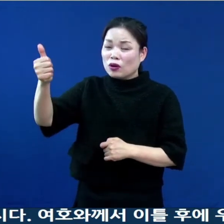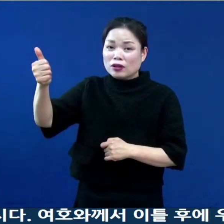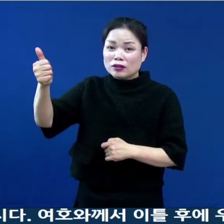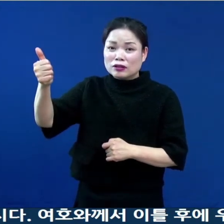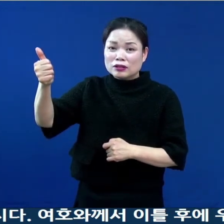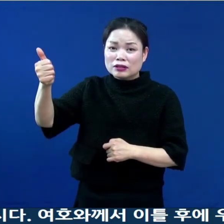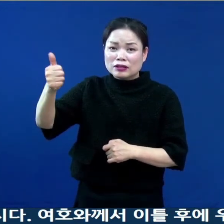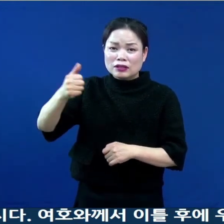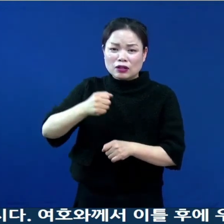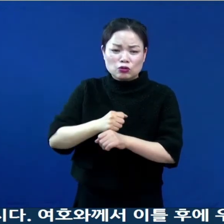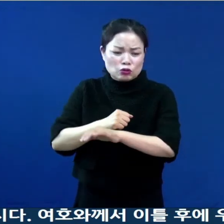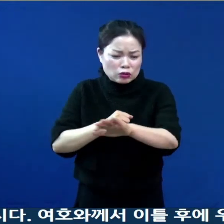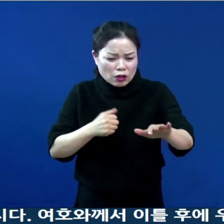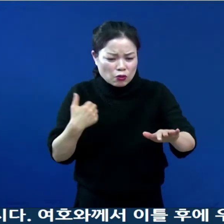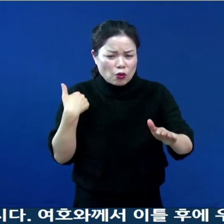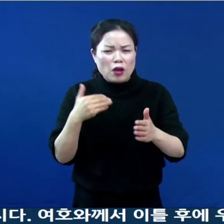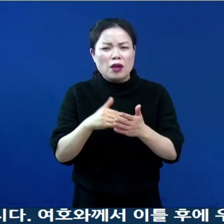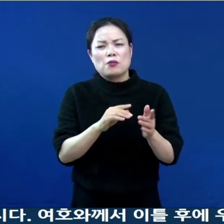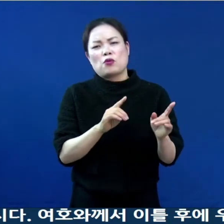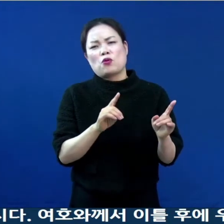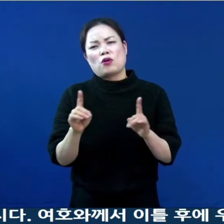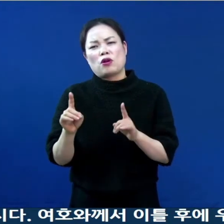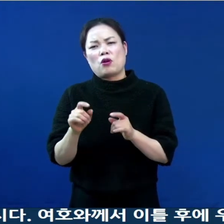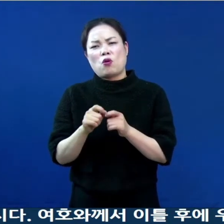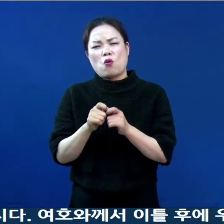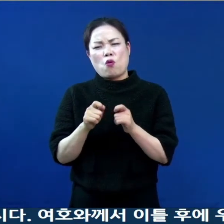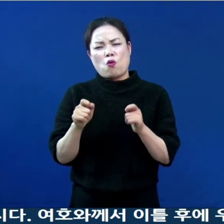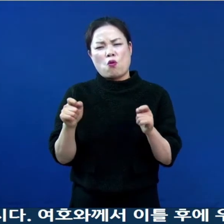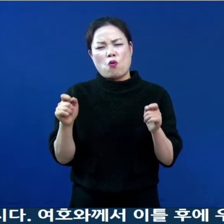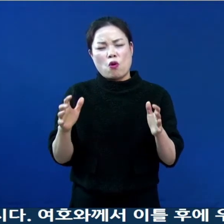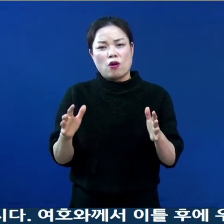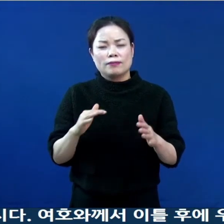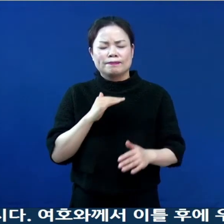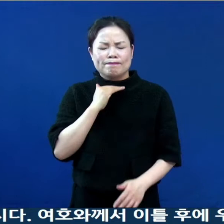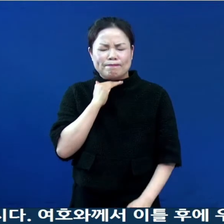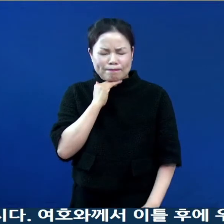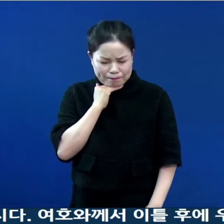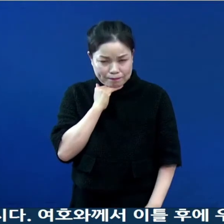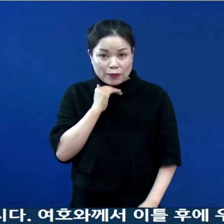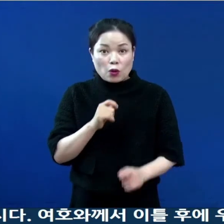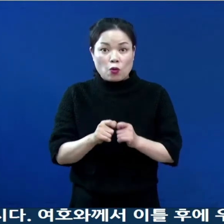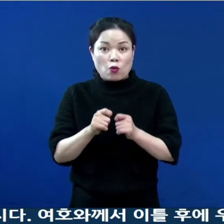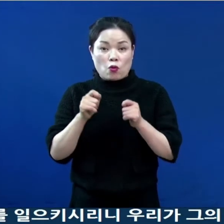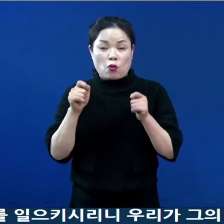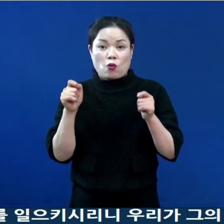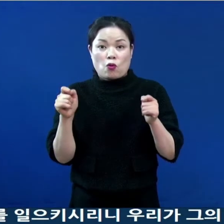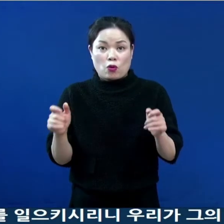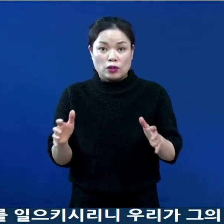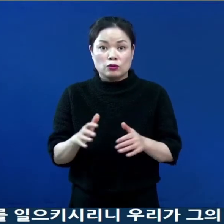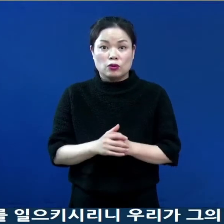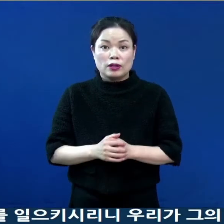손대기 시작하면 우리가 회복되는 것이 오랜 기간 동안 기다려서 오랜 동안